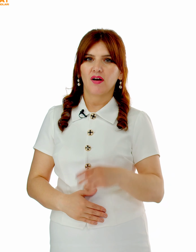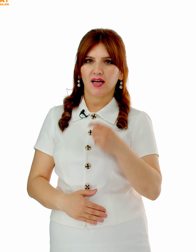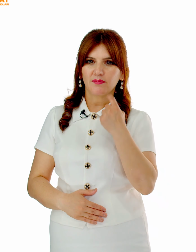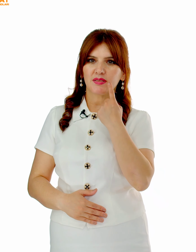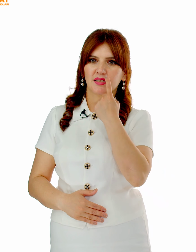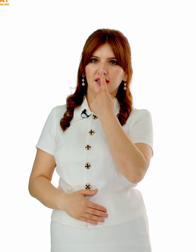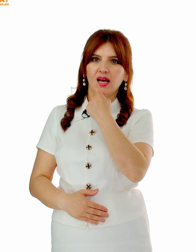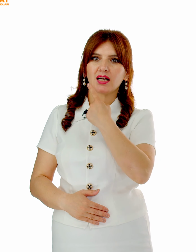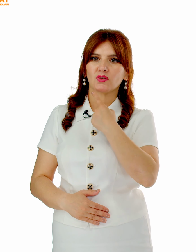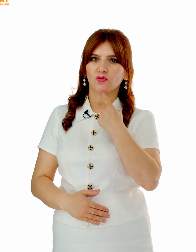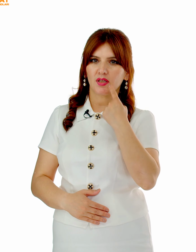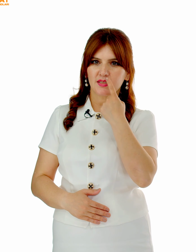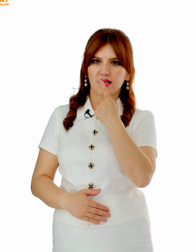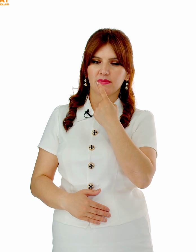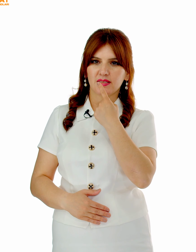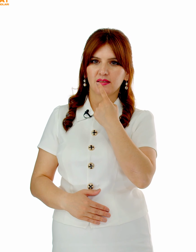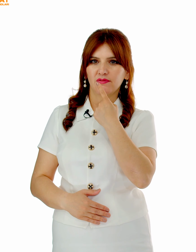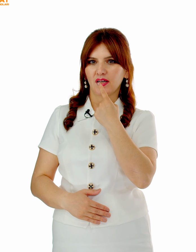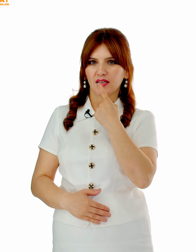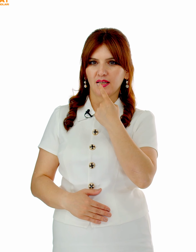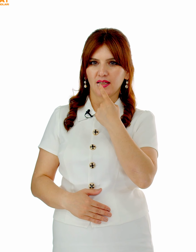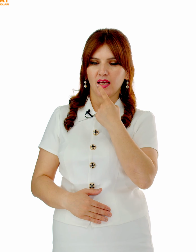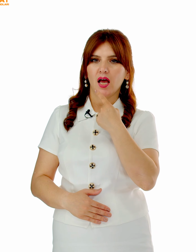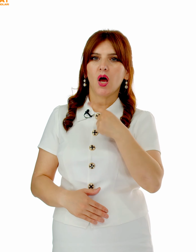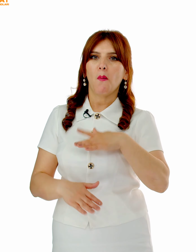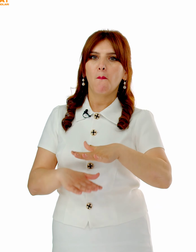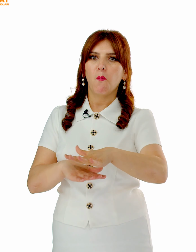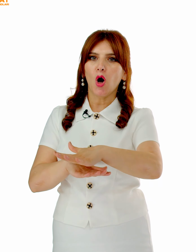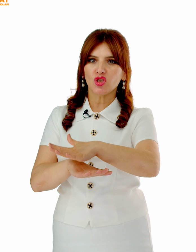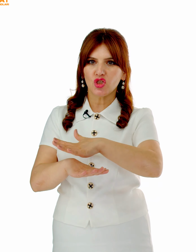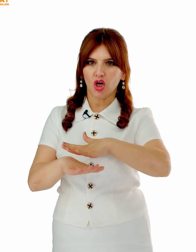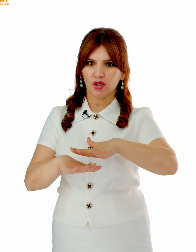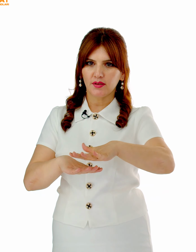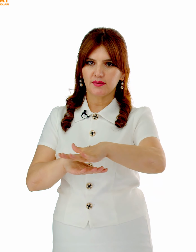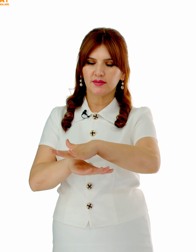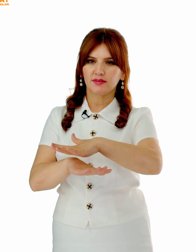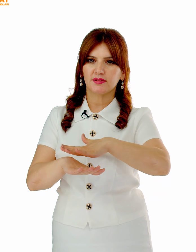faqat bizda artikulyatsiyamizda farq qiladi. Bozor.